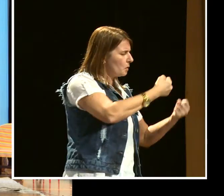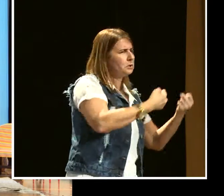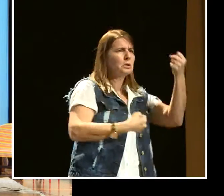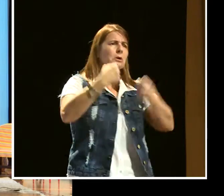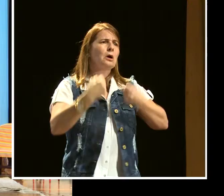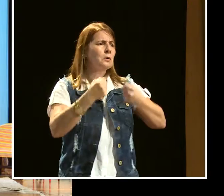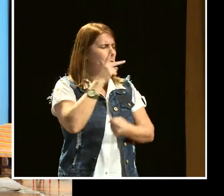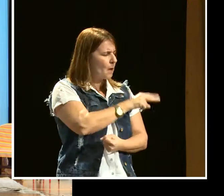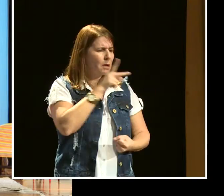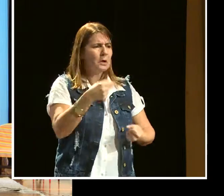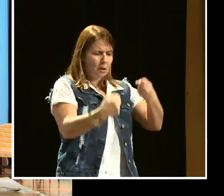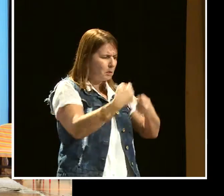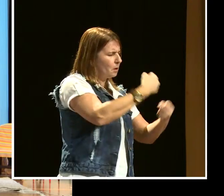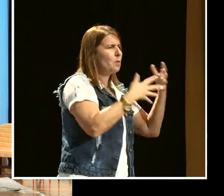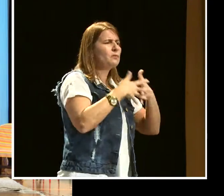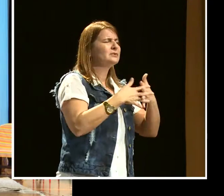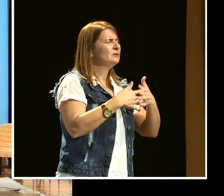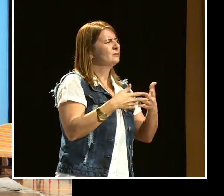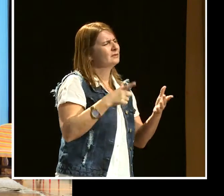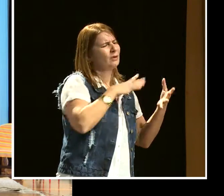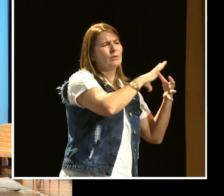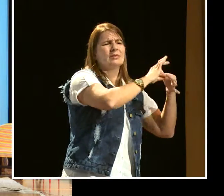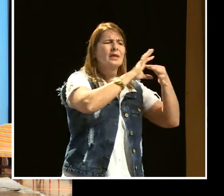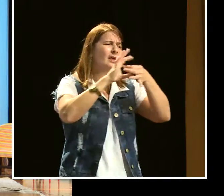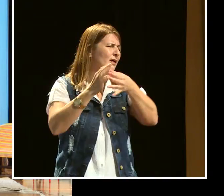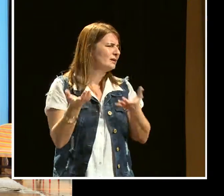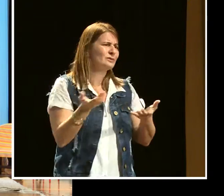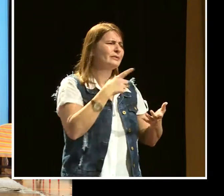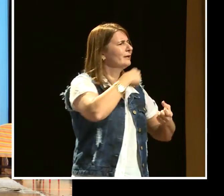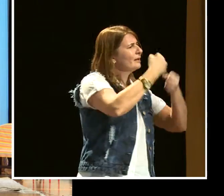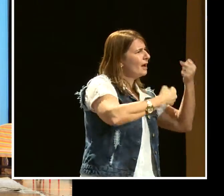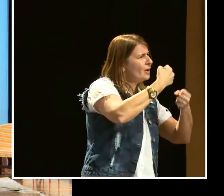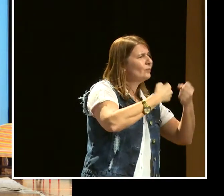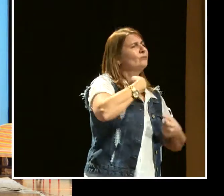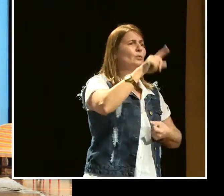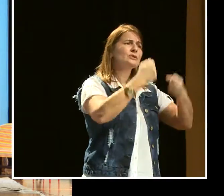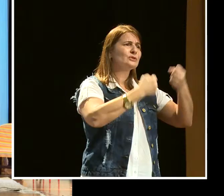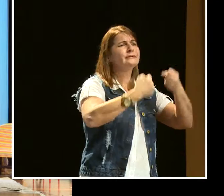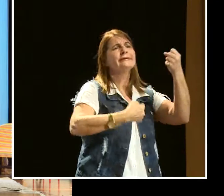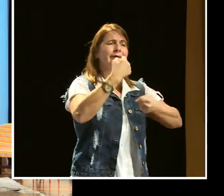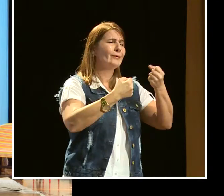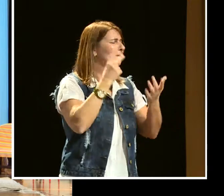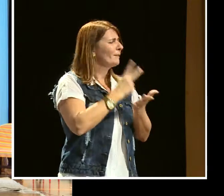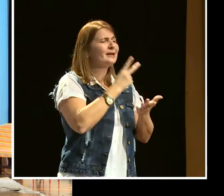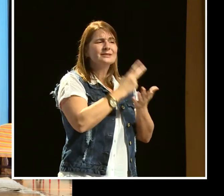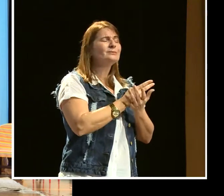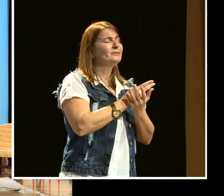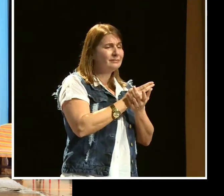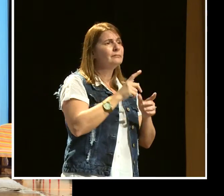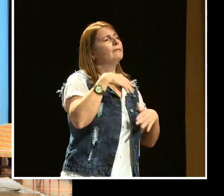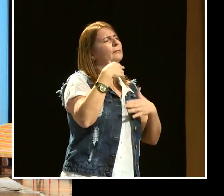A derivação também da língua de sinais. Entender também a flexão verbal que acontece na língua. Eu